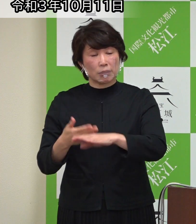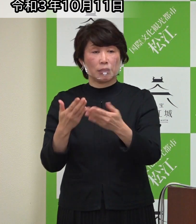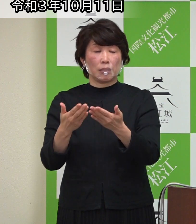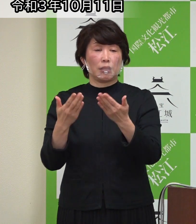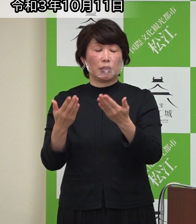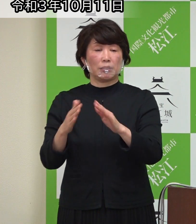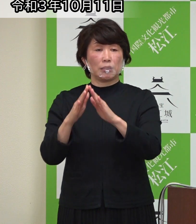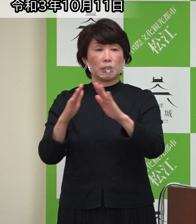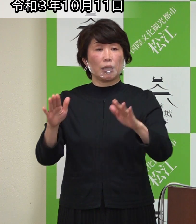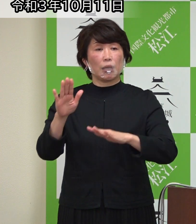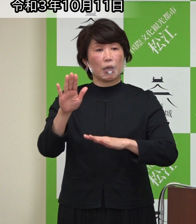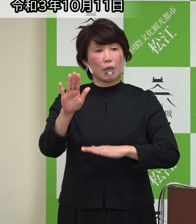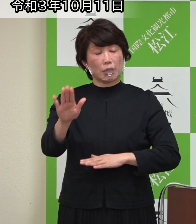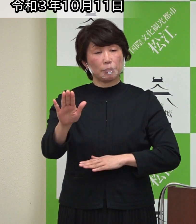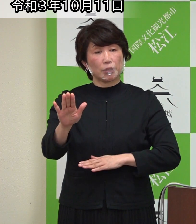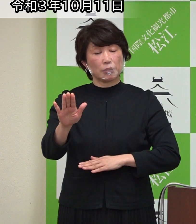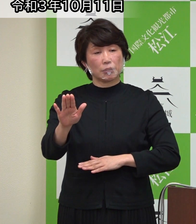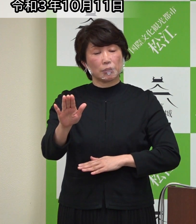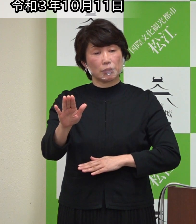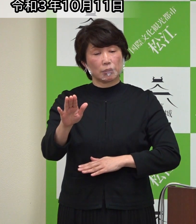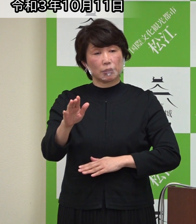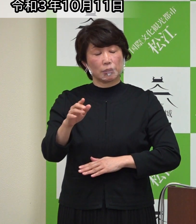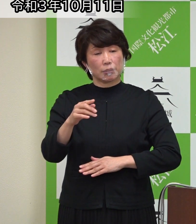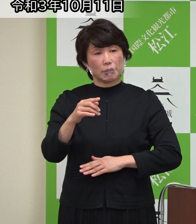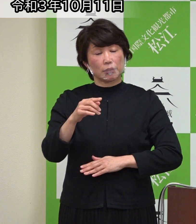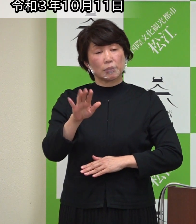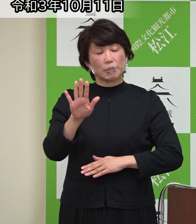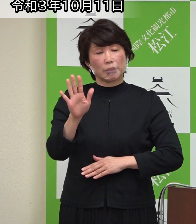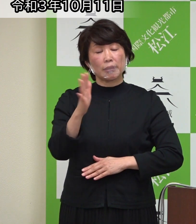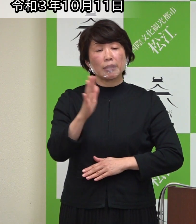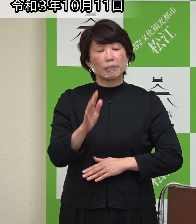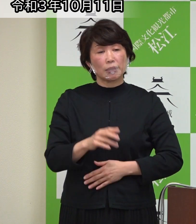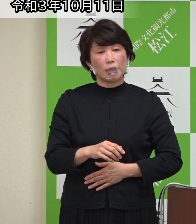なくて、その中の例えばこれが一押しとか、